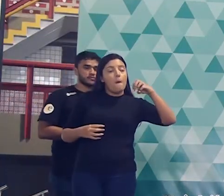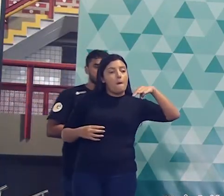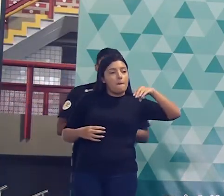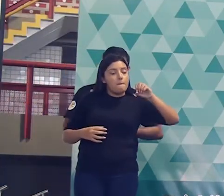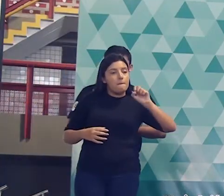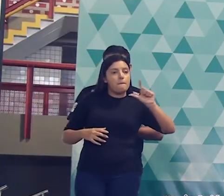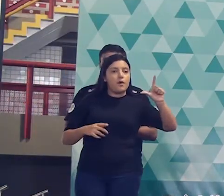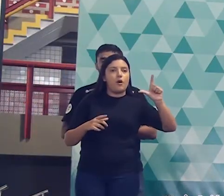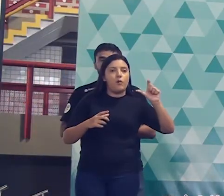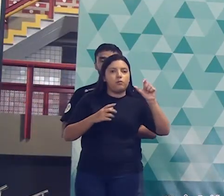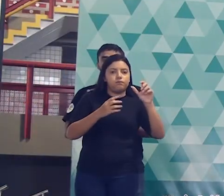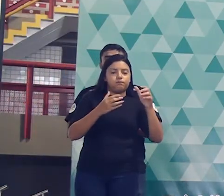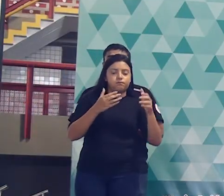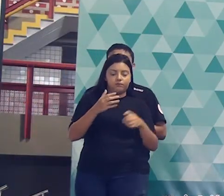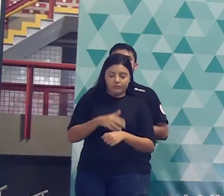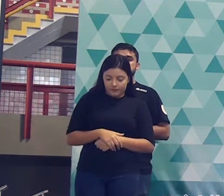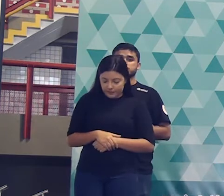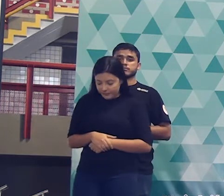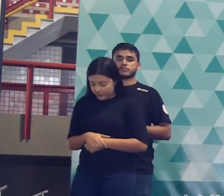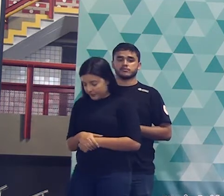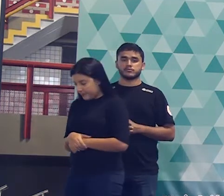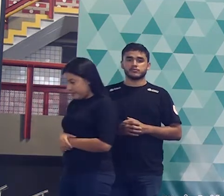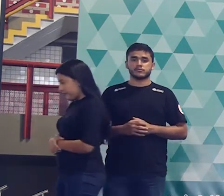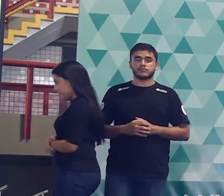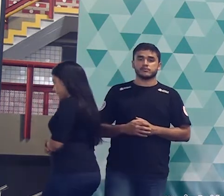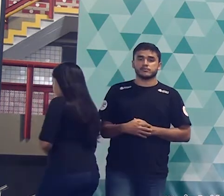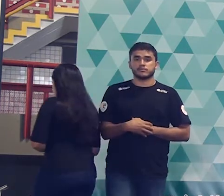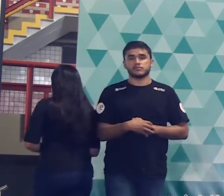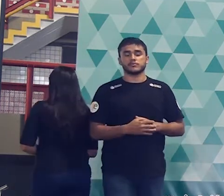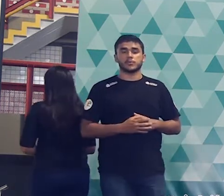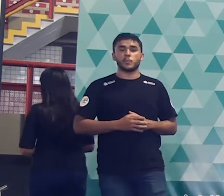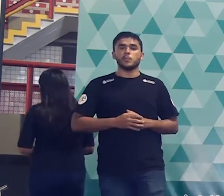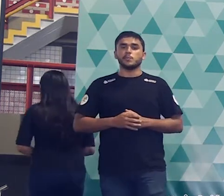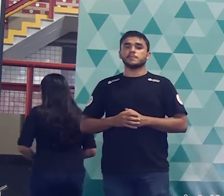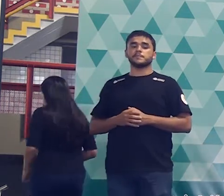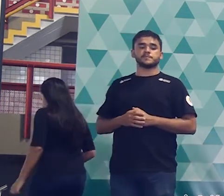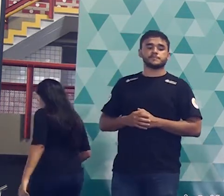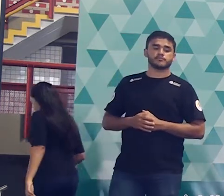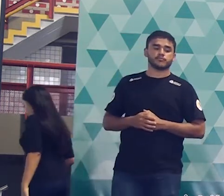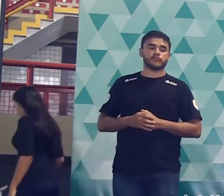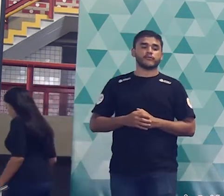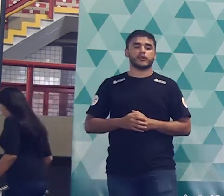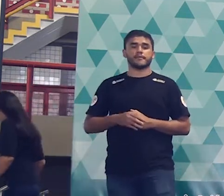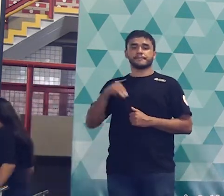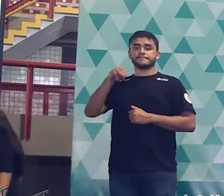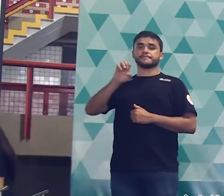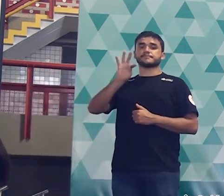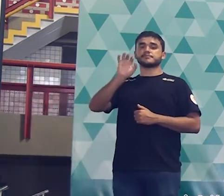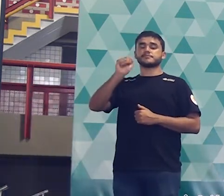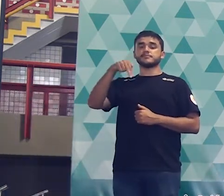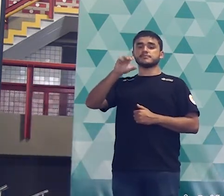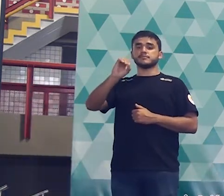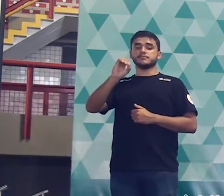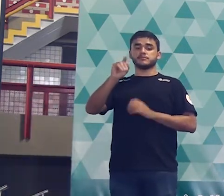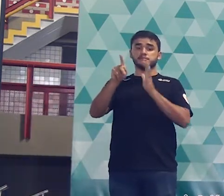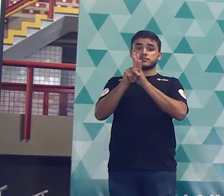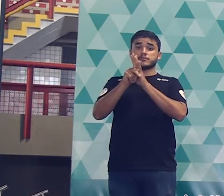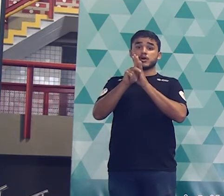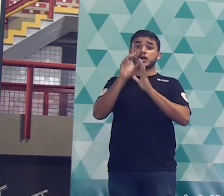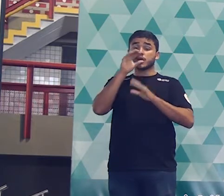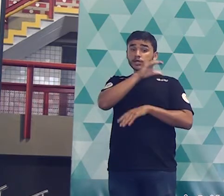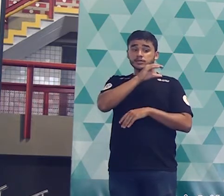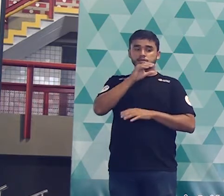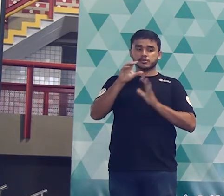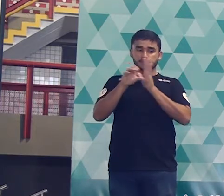de CO2 produzido, 1 mol. No metano, eu produzi quanto de calor? 890. Quanto de CO2?